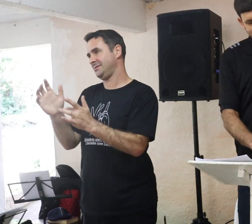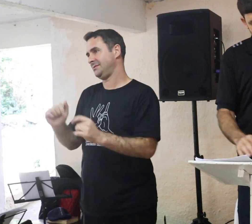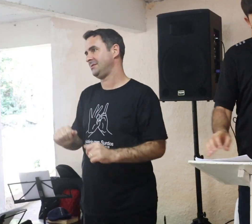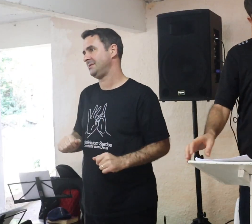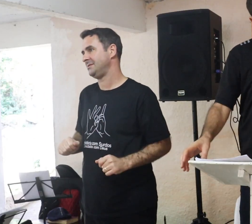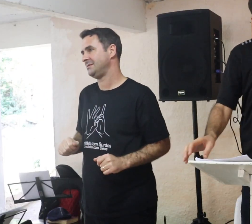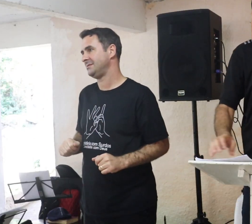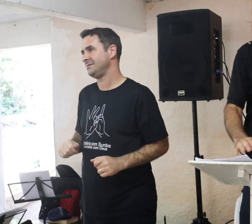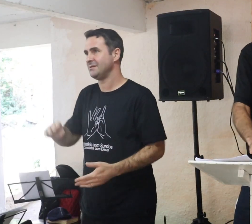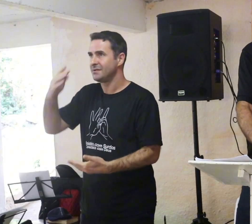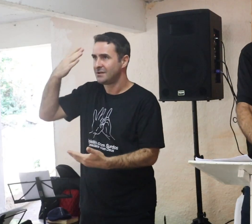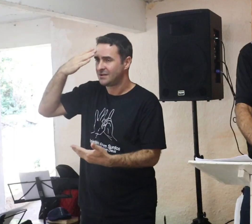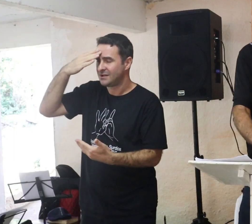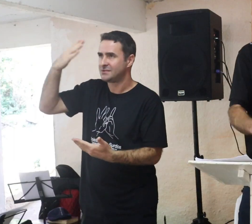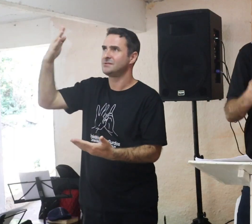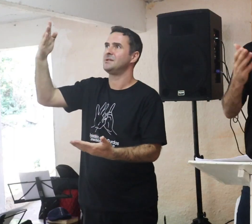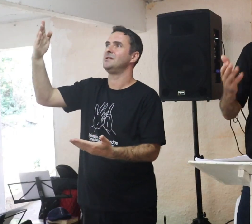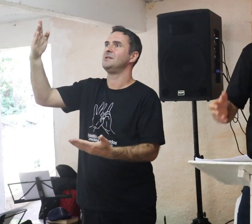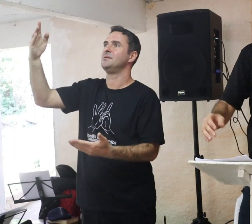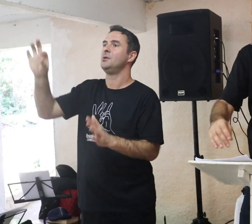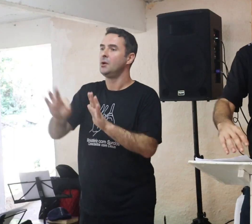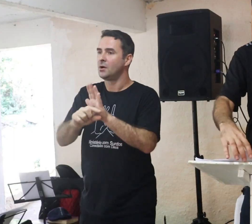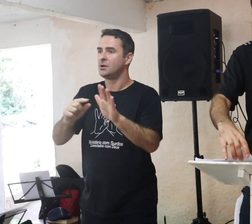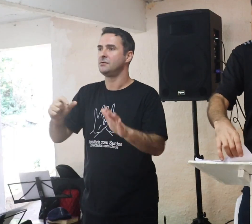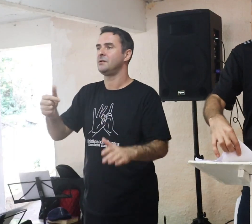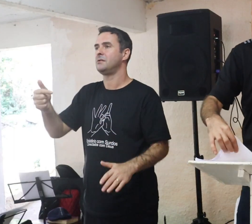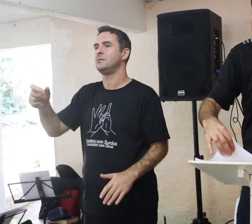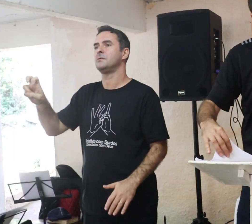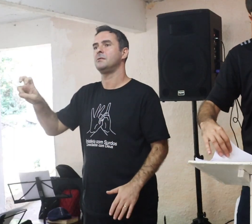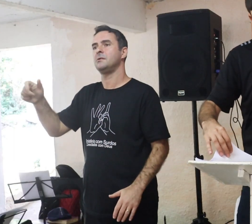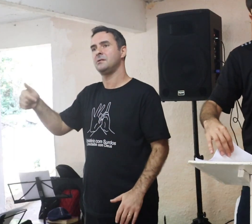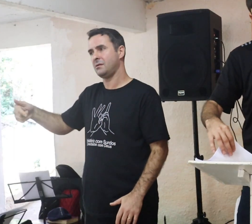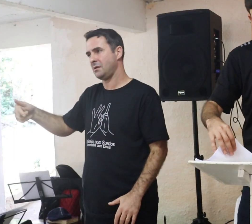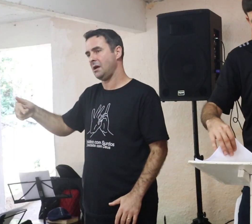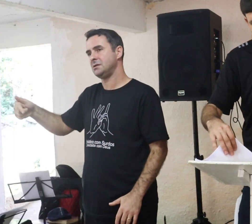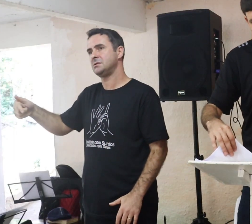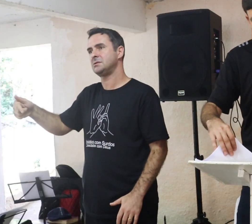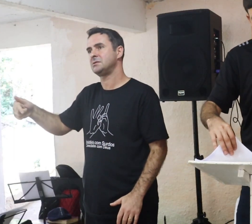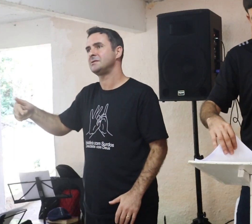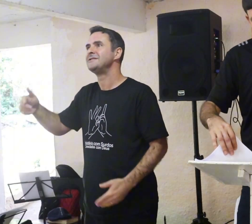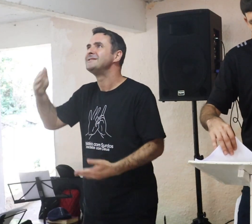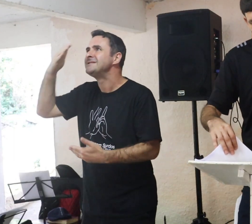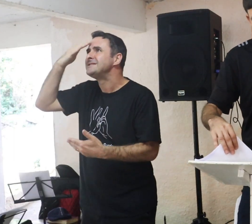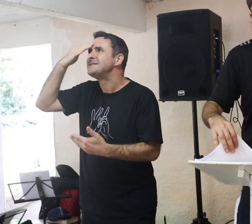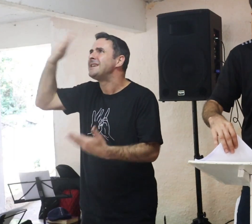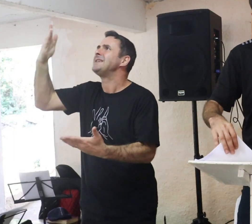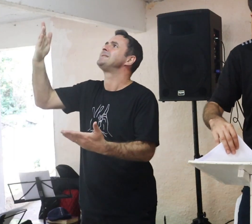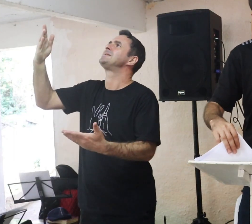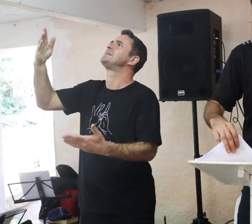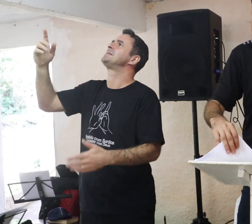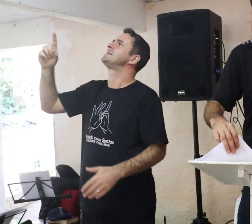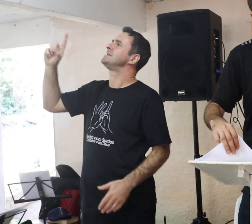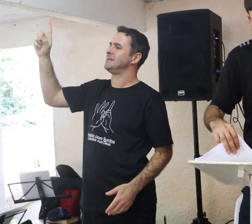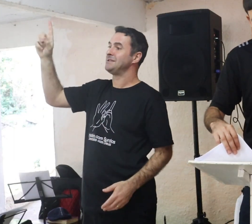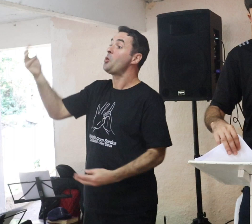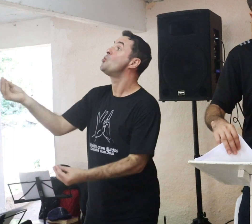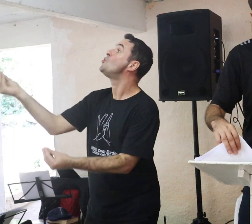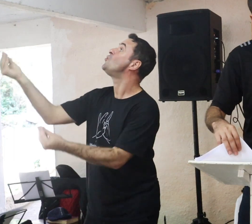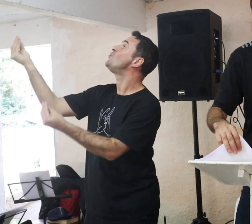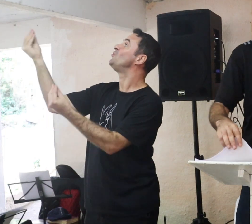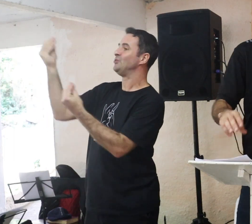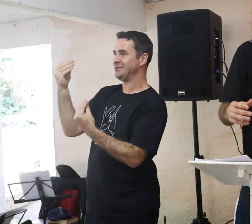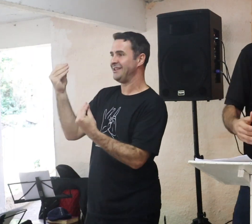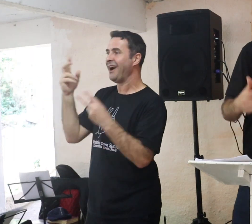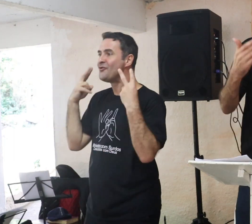gratidão. Muita gratidão. Olha o versículo 57. Mas graças a Deus que nos dá a vitória